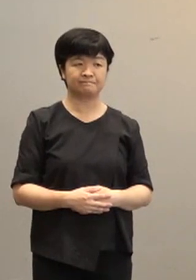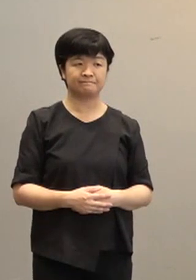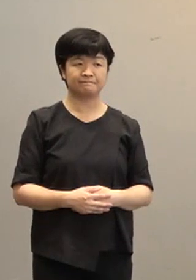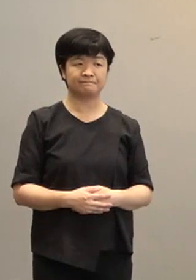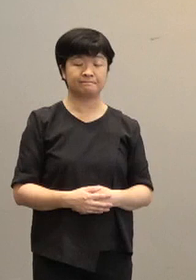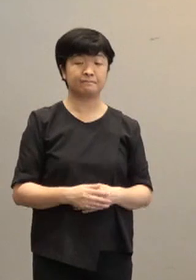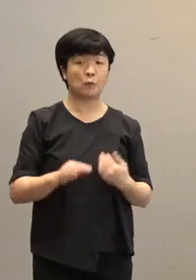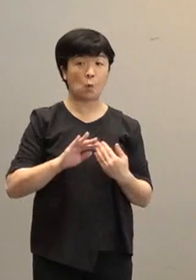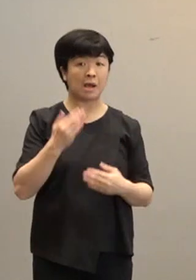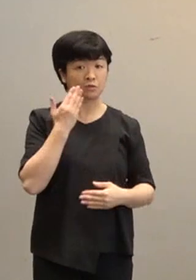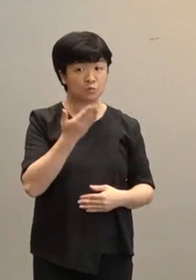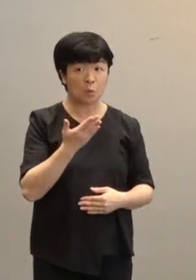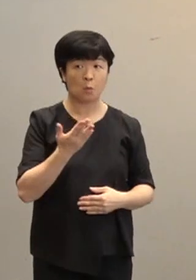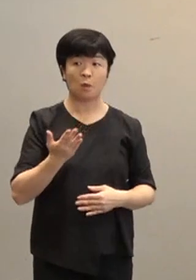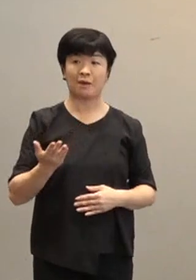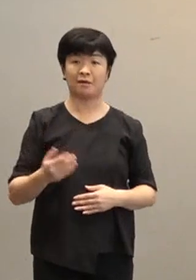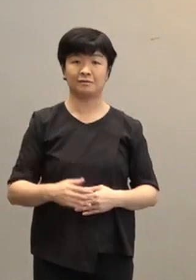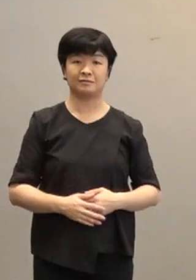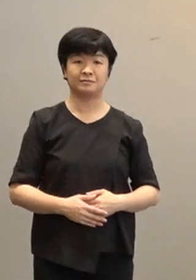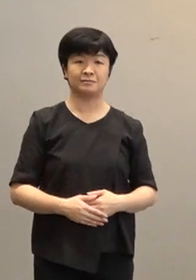他にいかがでしょうか。